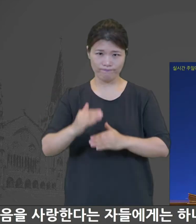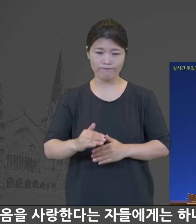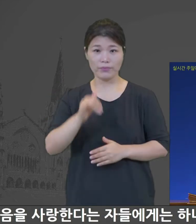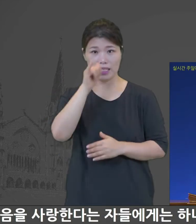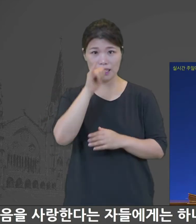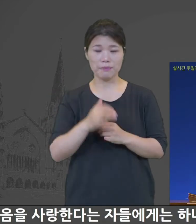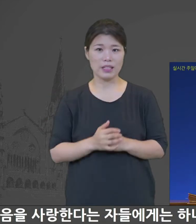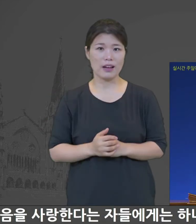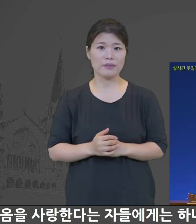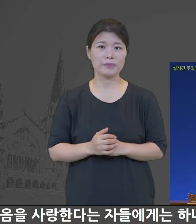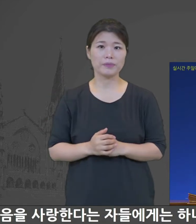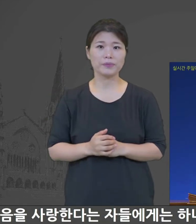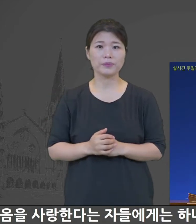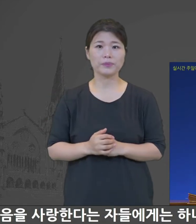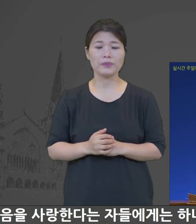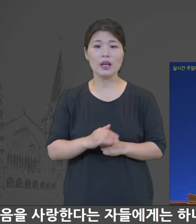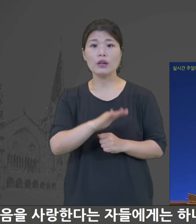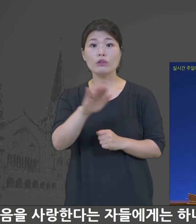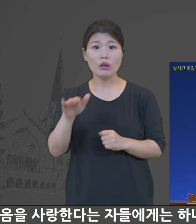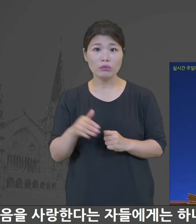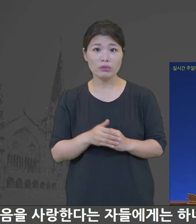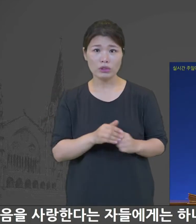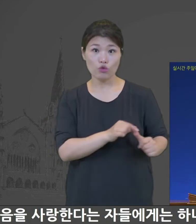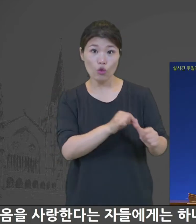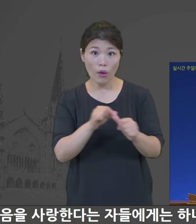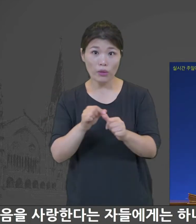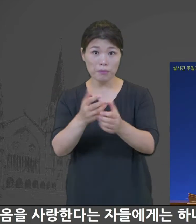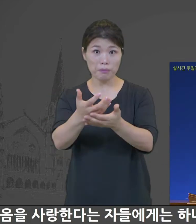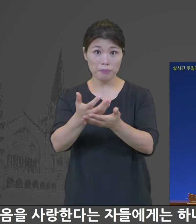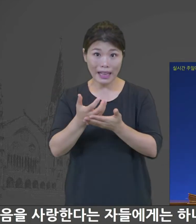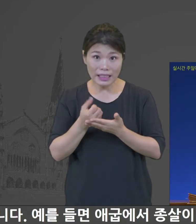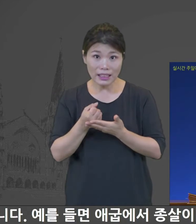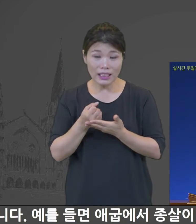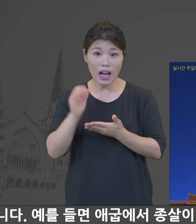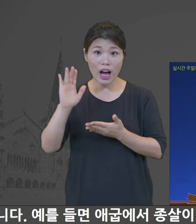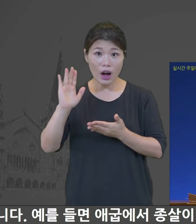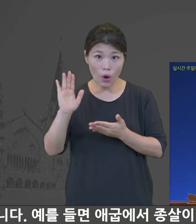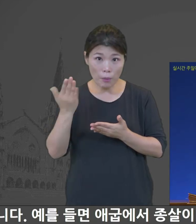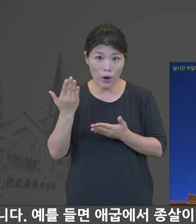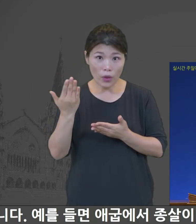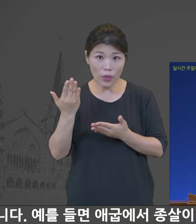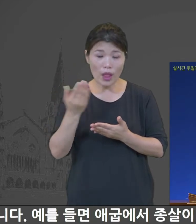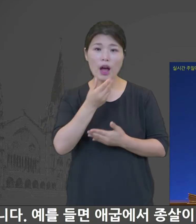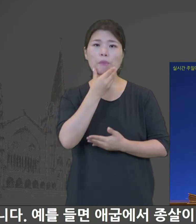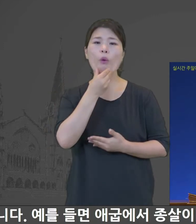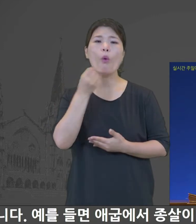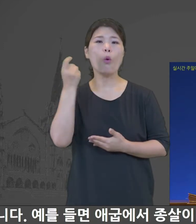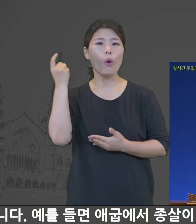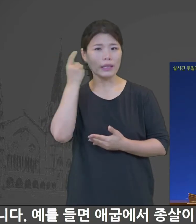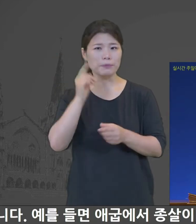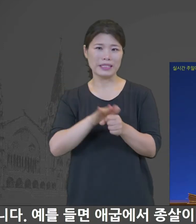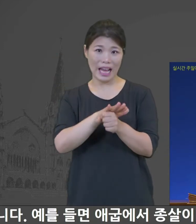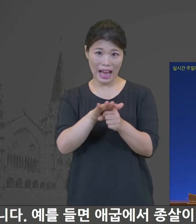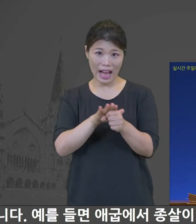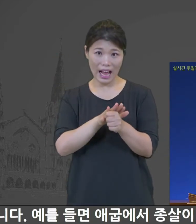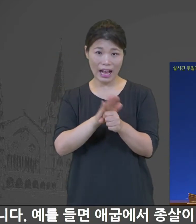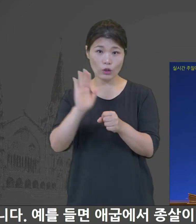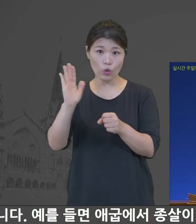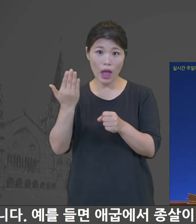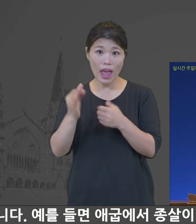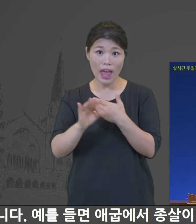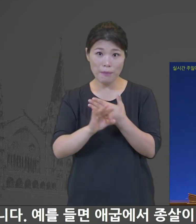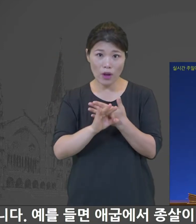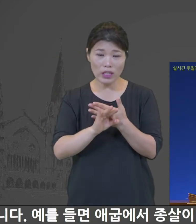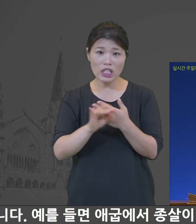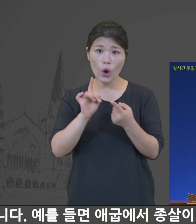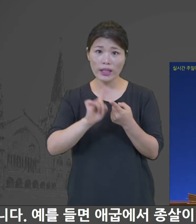됩니다. 근데 우리가 구원을 받게 되면요, 그래서 복음을 사랑하게 되면 그